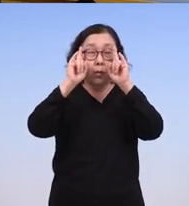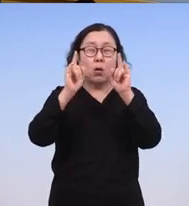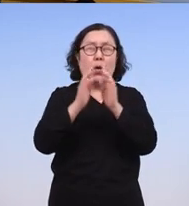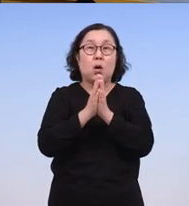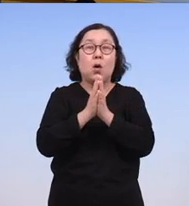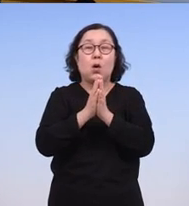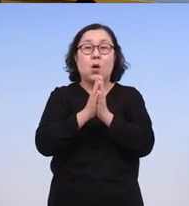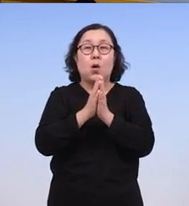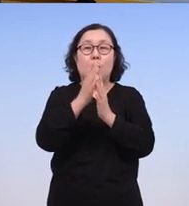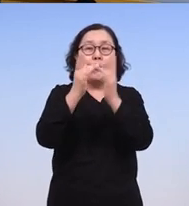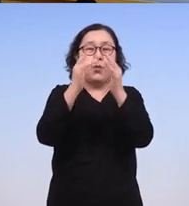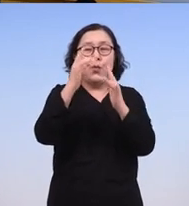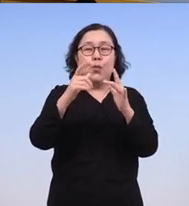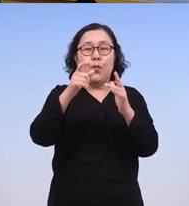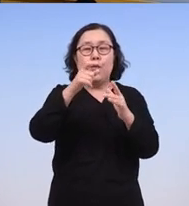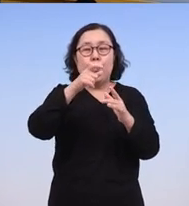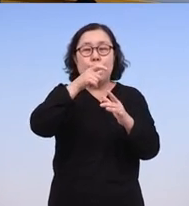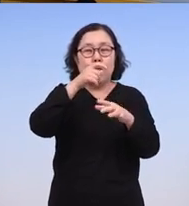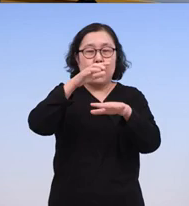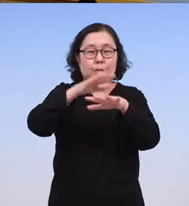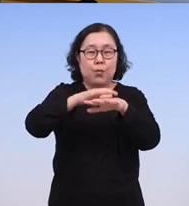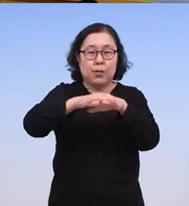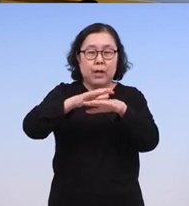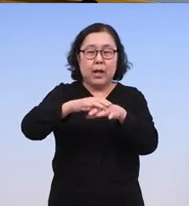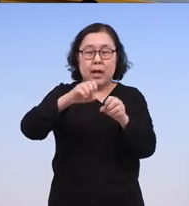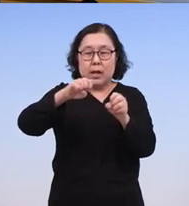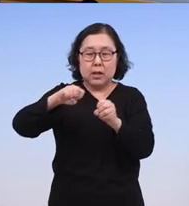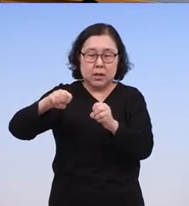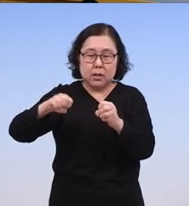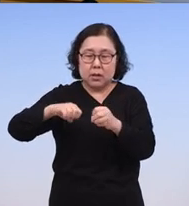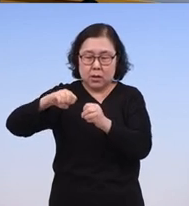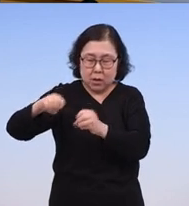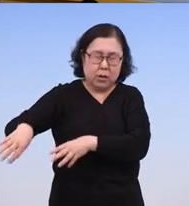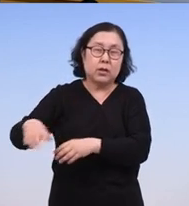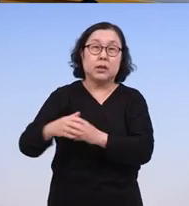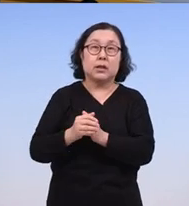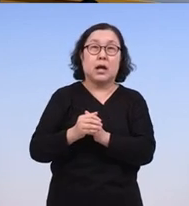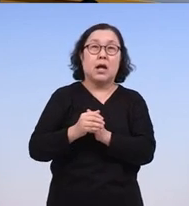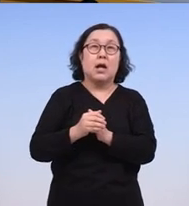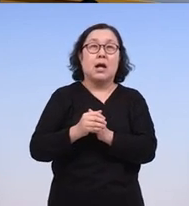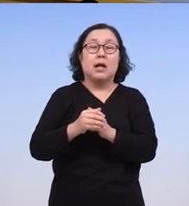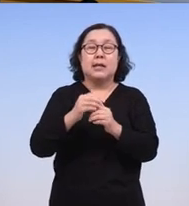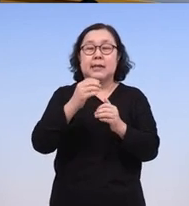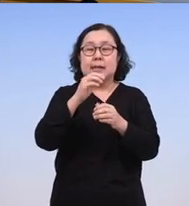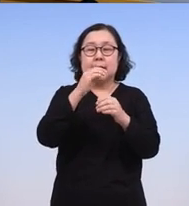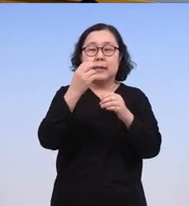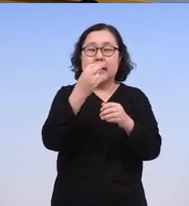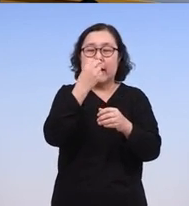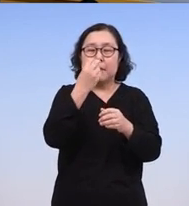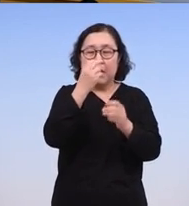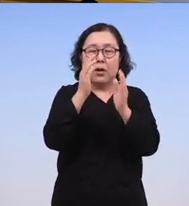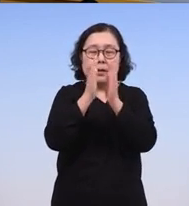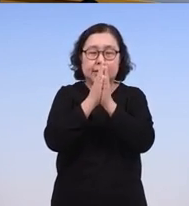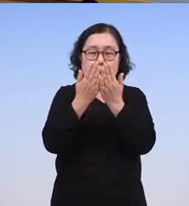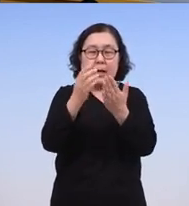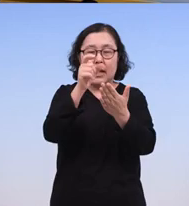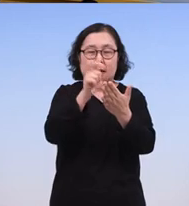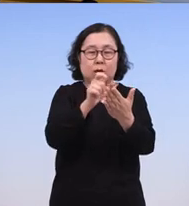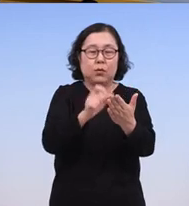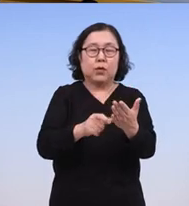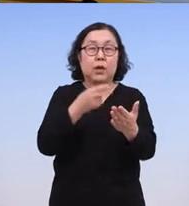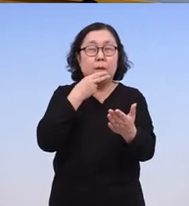음부도 불못에 던져지니 이것은 둘째 사망 곧 불못이라. 누구든지 생명책에 기록되지 못한 자는